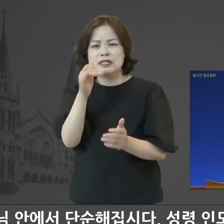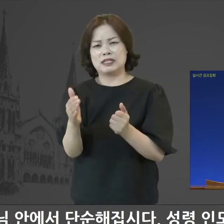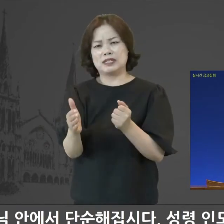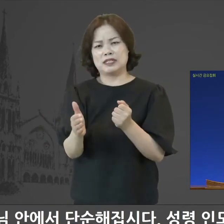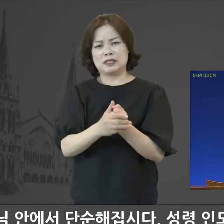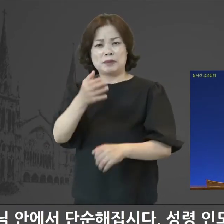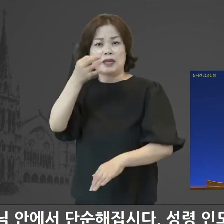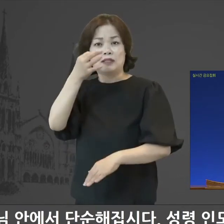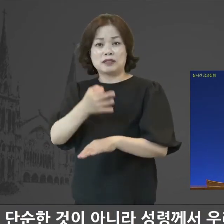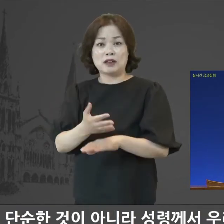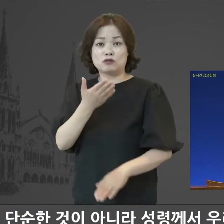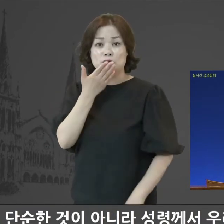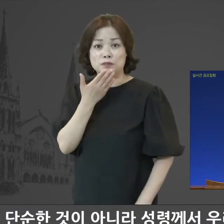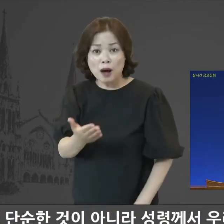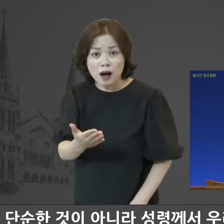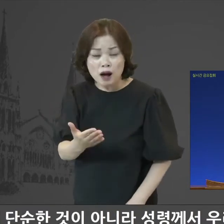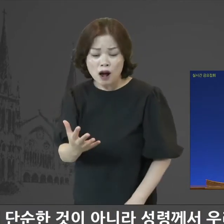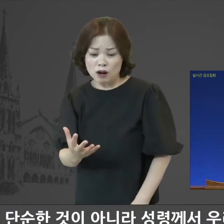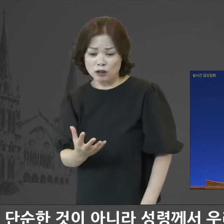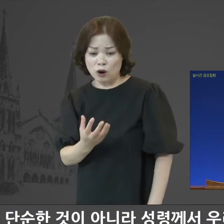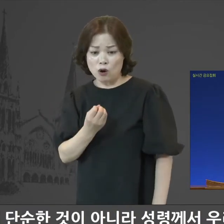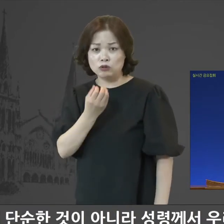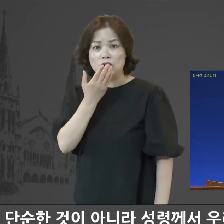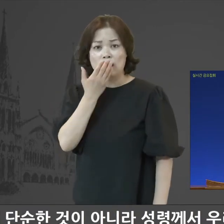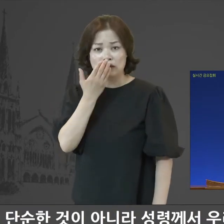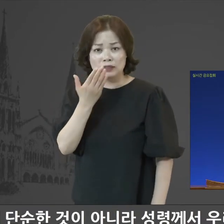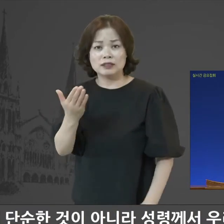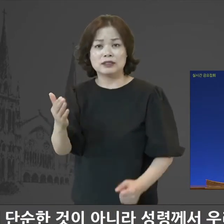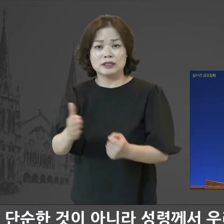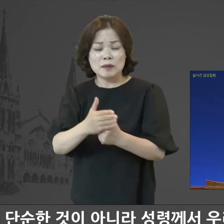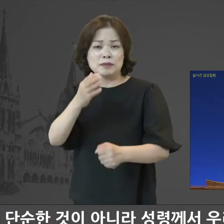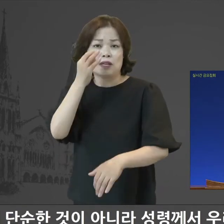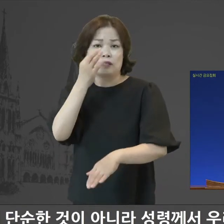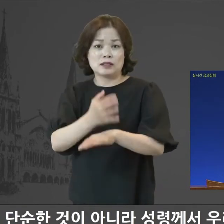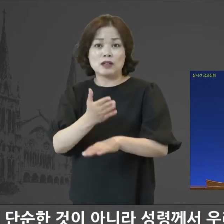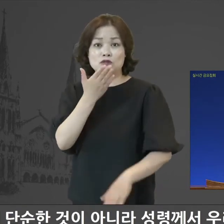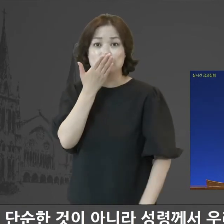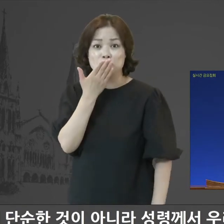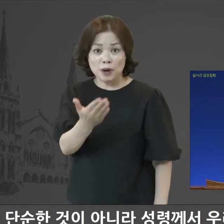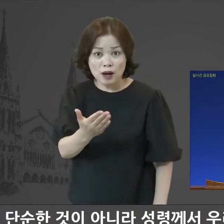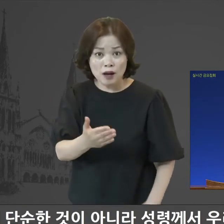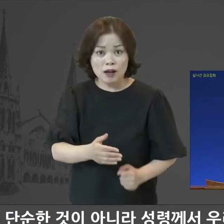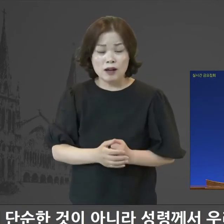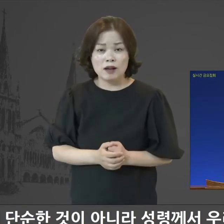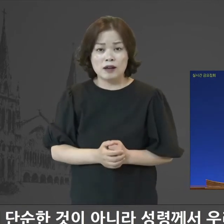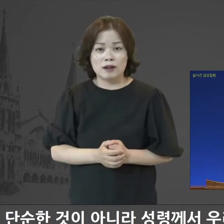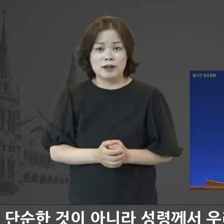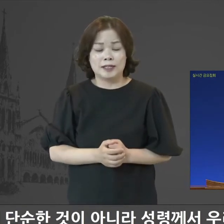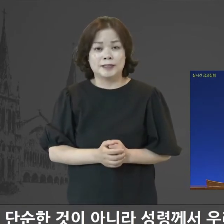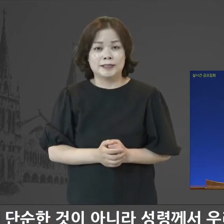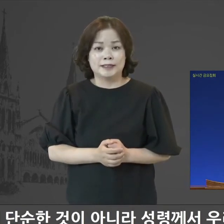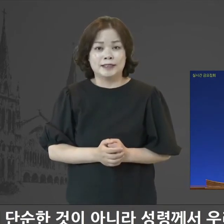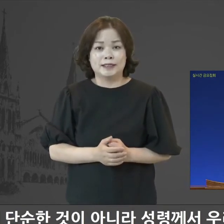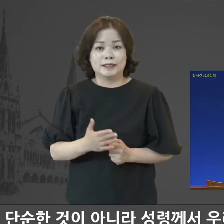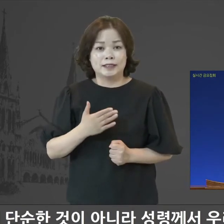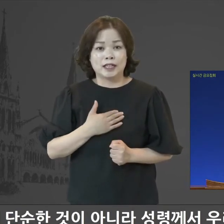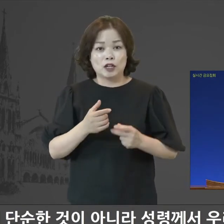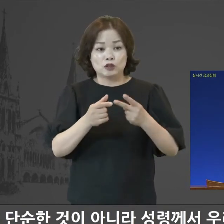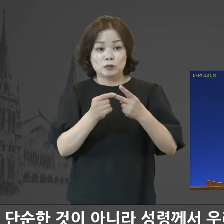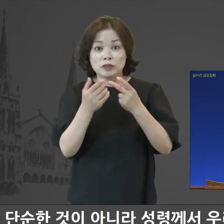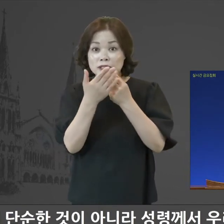때문에 단순해지는 겁니다. 거룩하기 때문에 단순해지는 겁니다. 제가 두